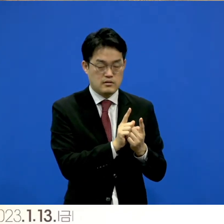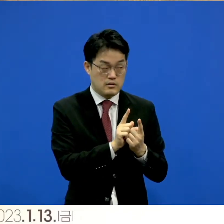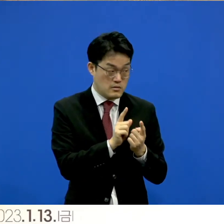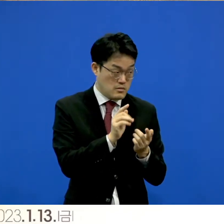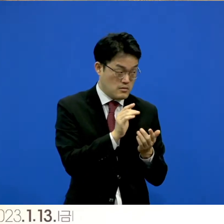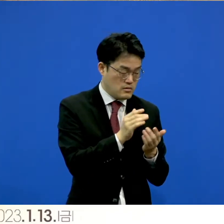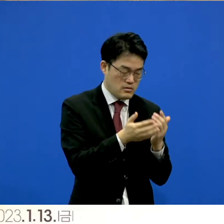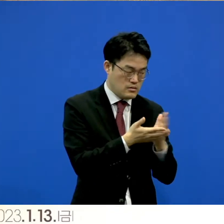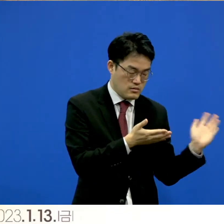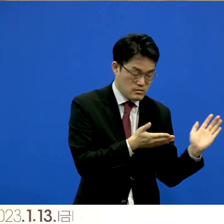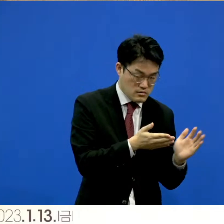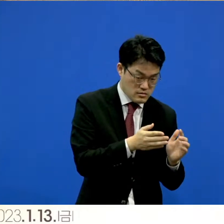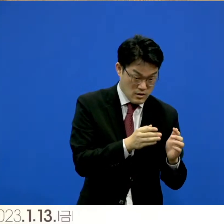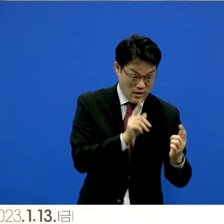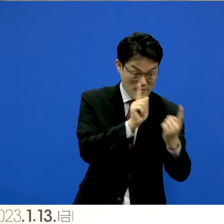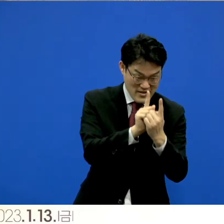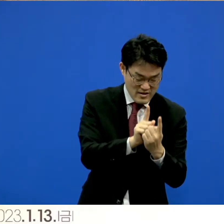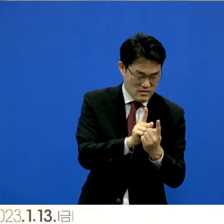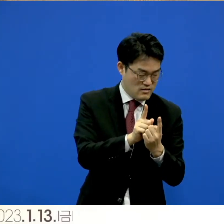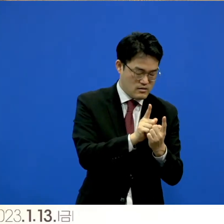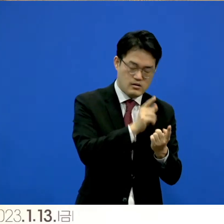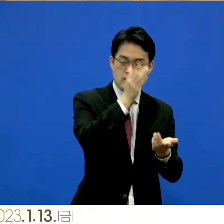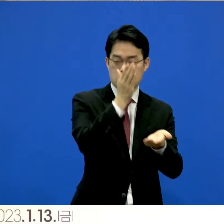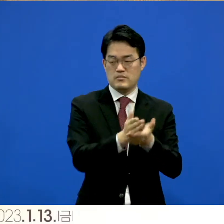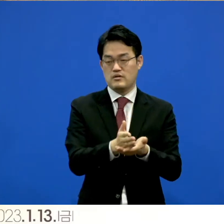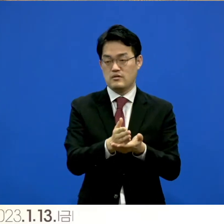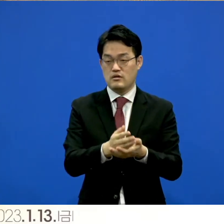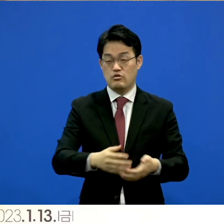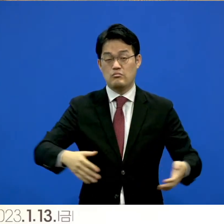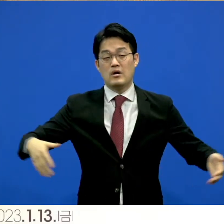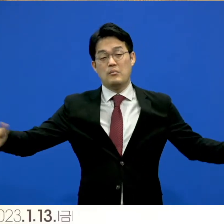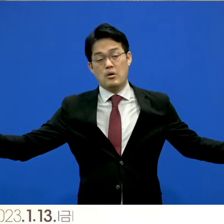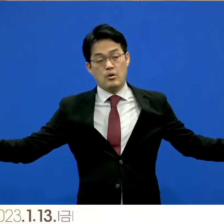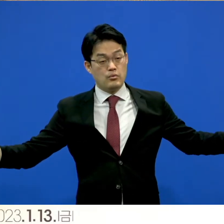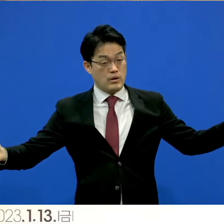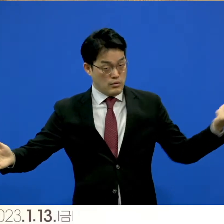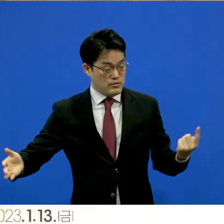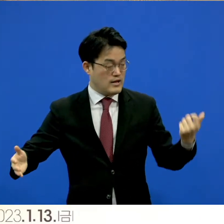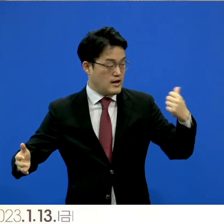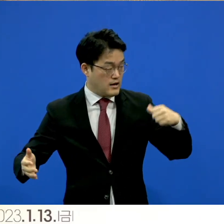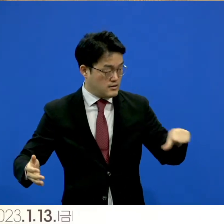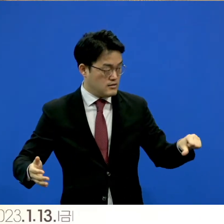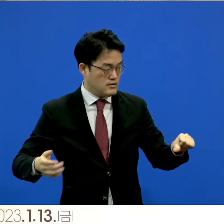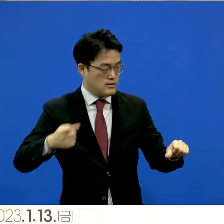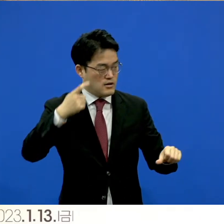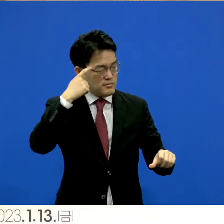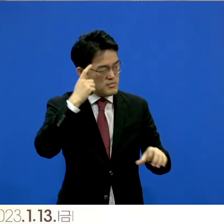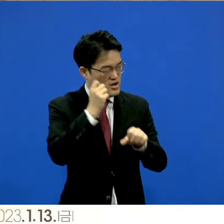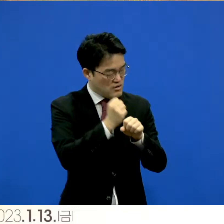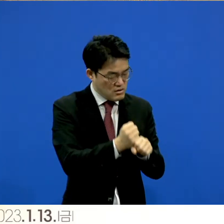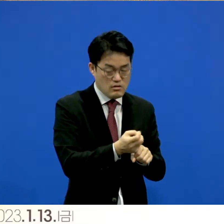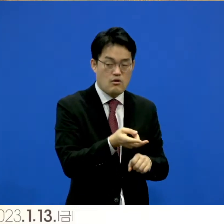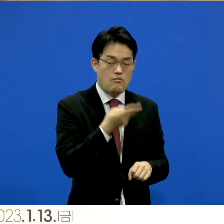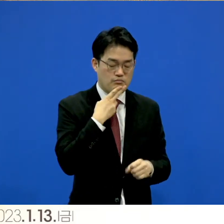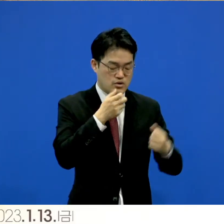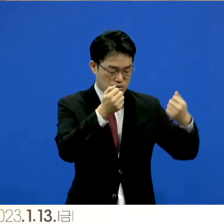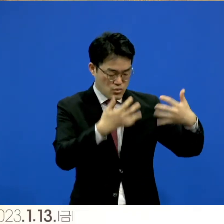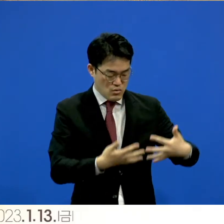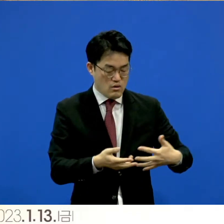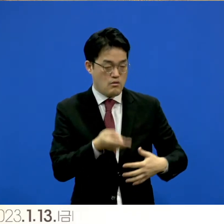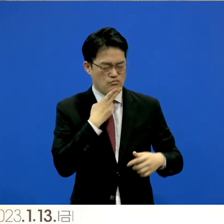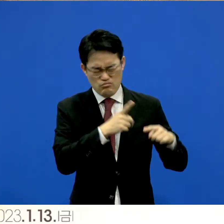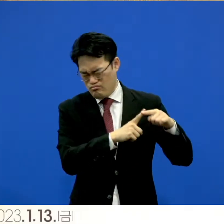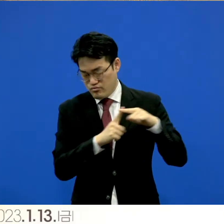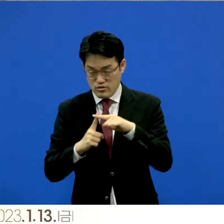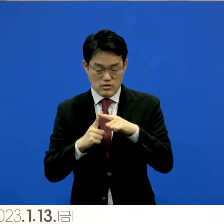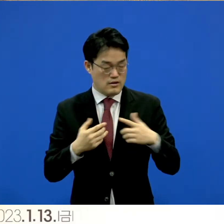두 팔 벌려 돌아오는 아들을 환호하고 끌어안아줘야 합니다. 편견 없이, 조건 없이. 어떤 경계선도 그것은 안 돼요.